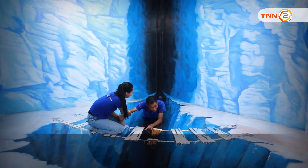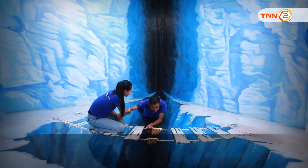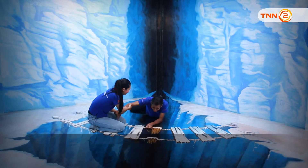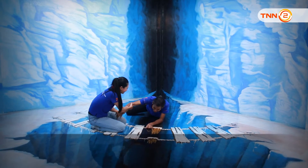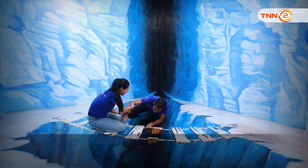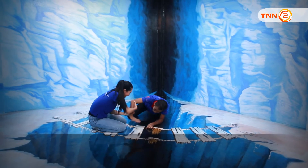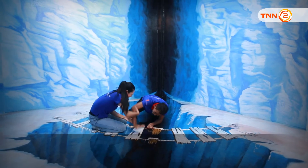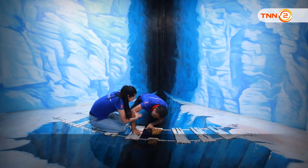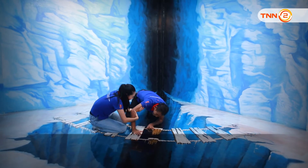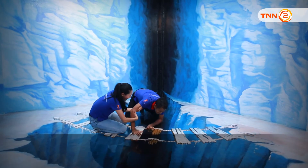ขึ้นเฮ้ย